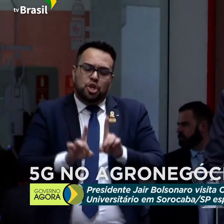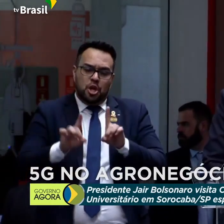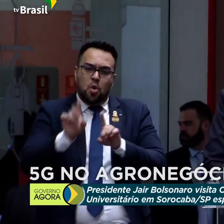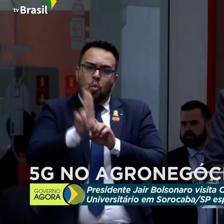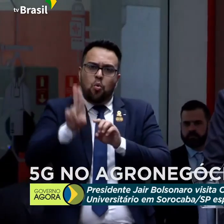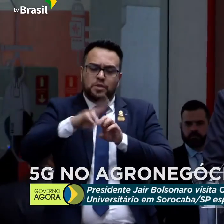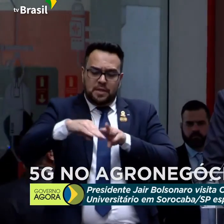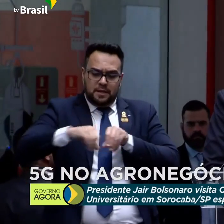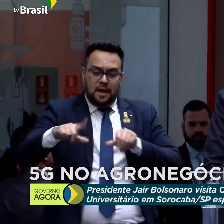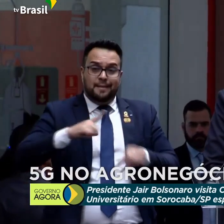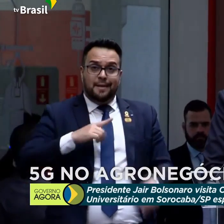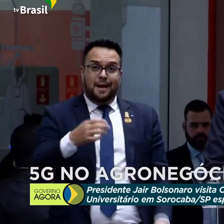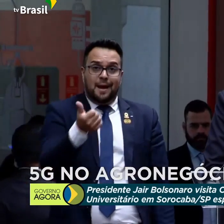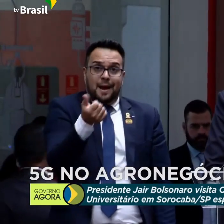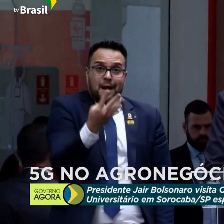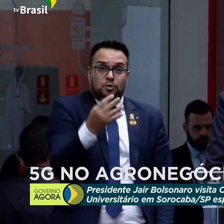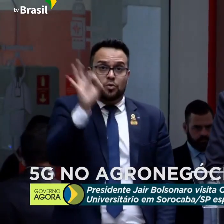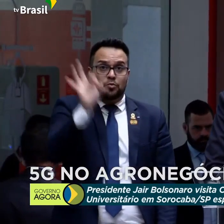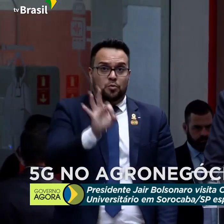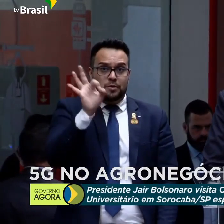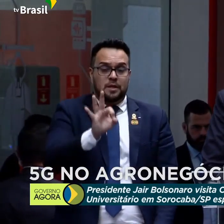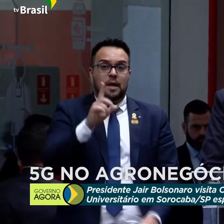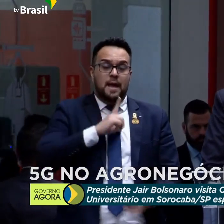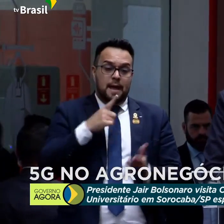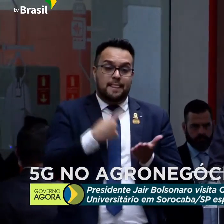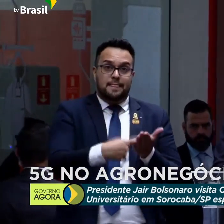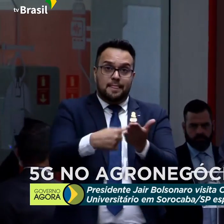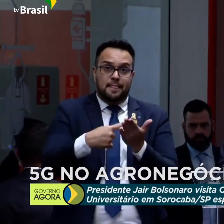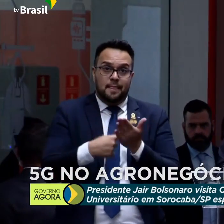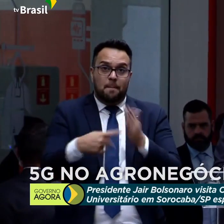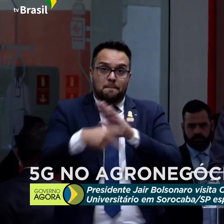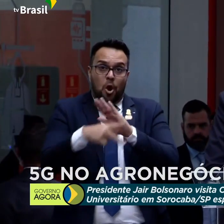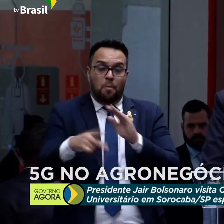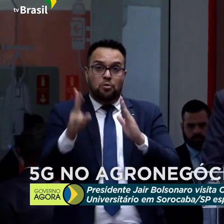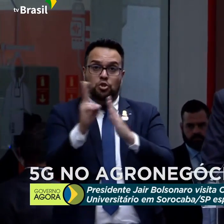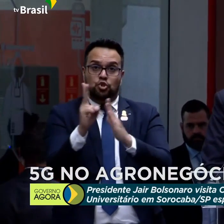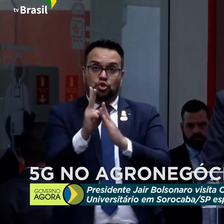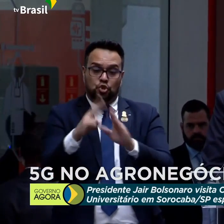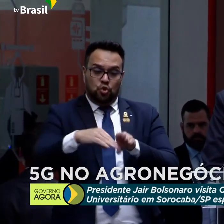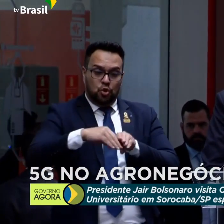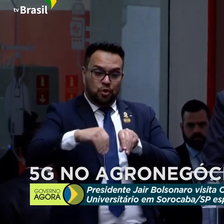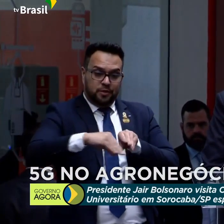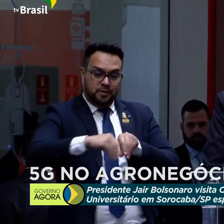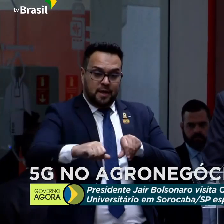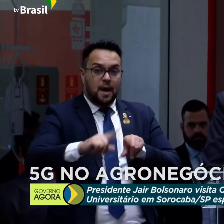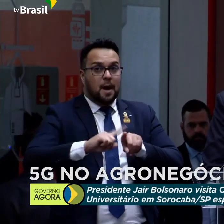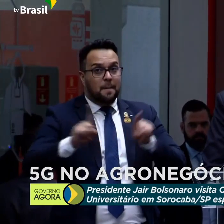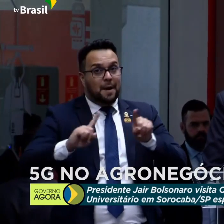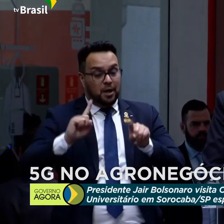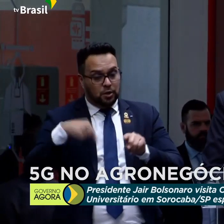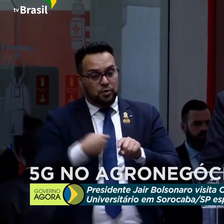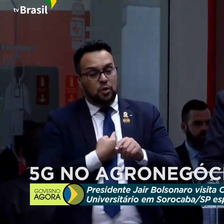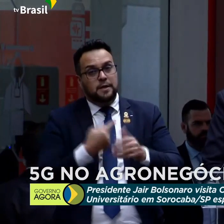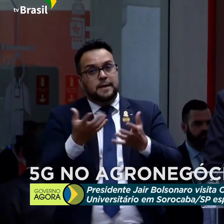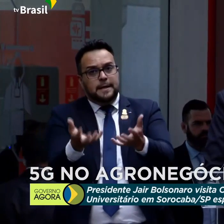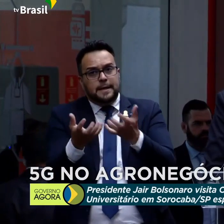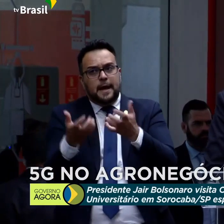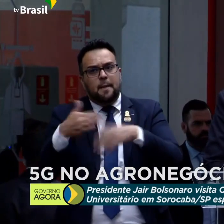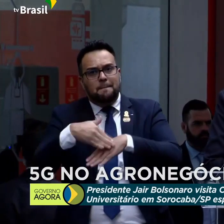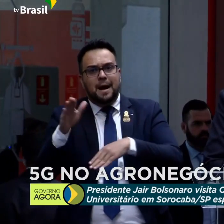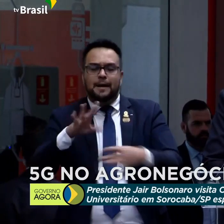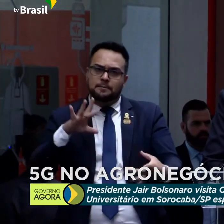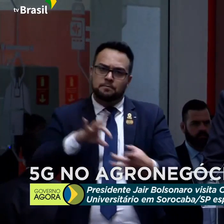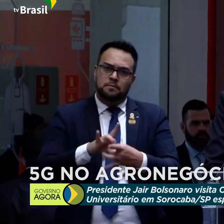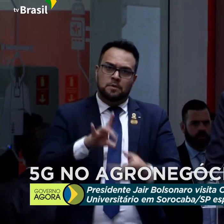temos 14% do território brasileiro demarcado como terra indígena. E nós queremos, cada vez mais, via